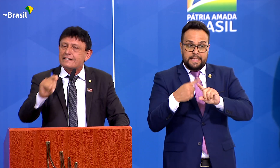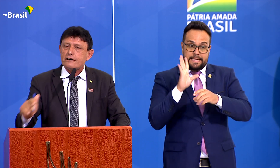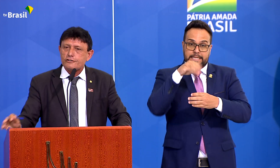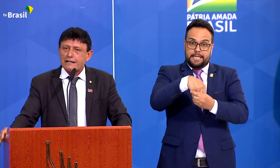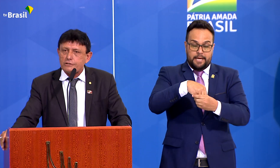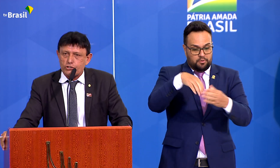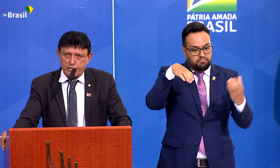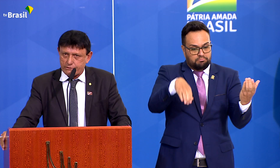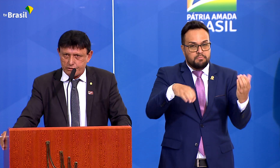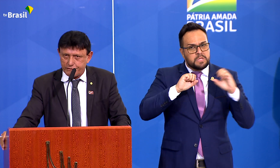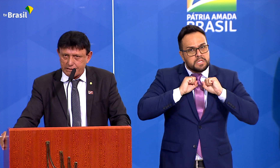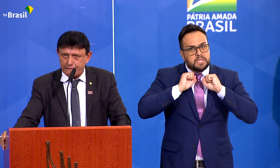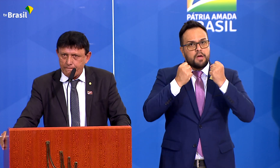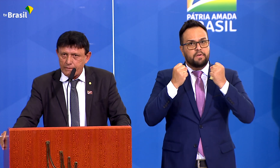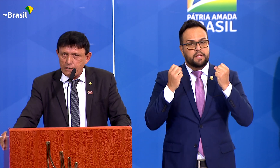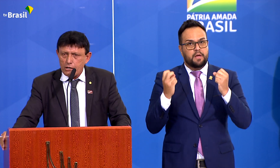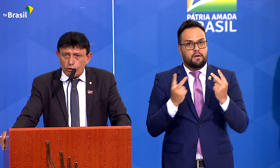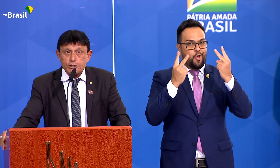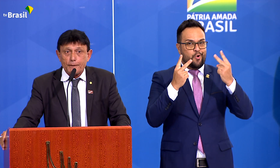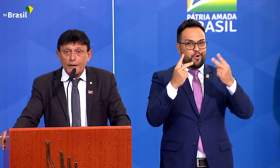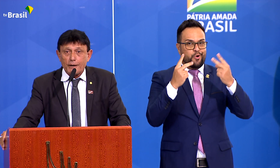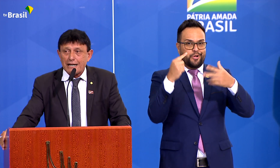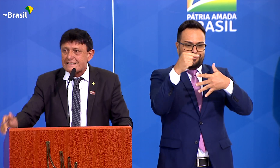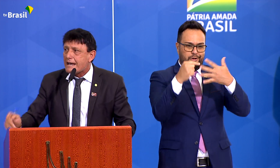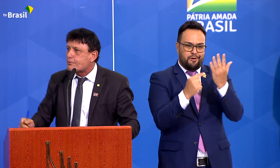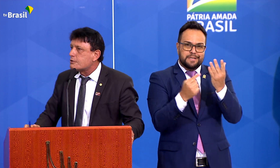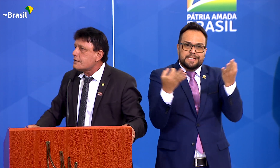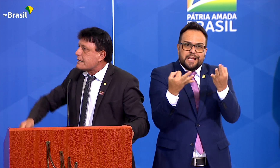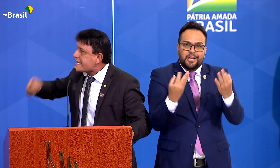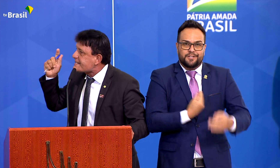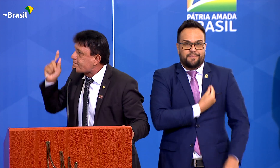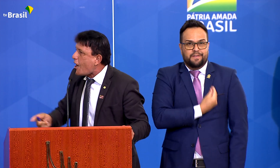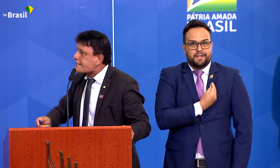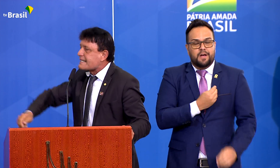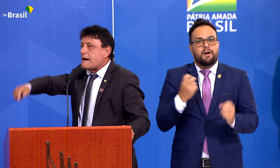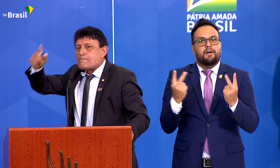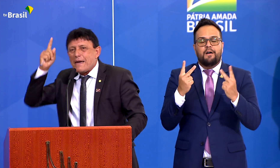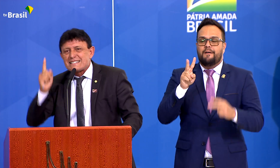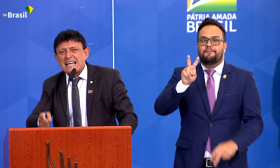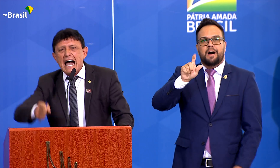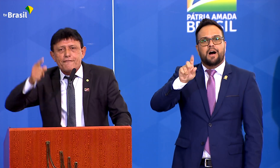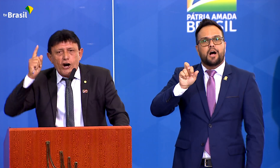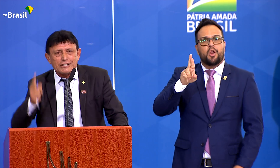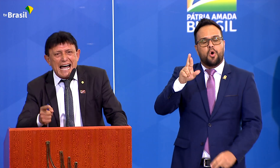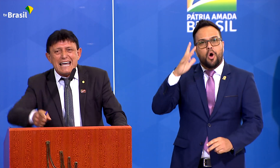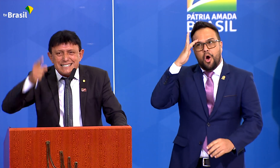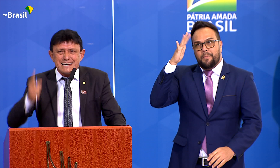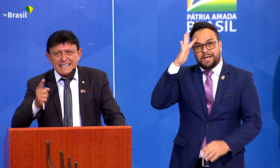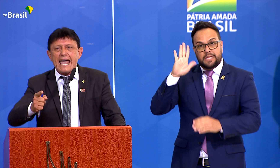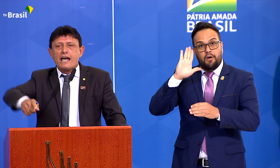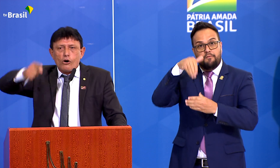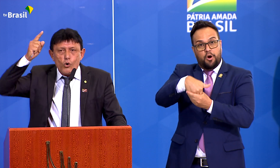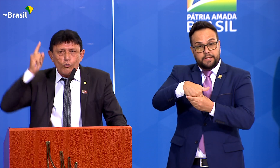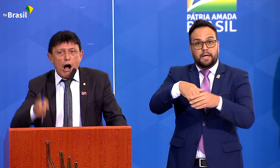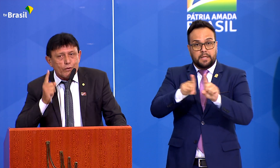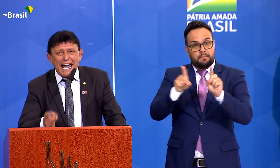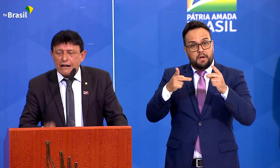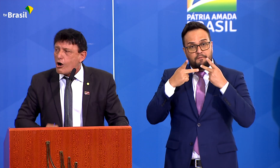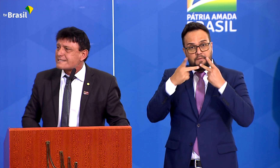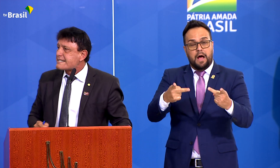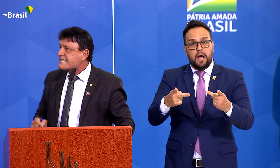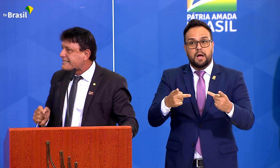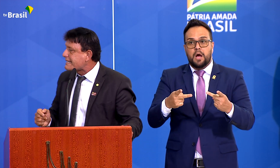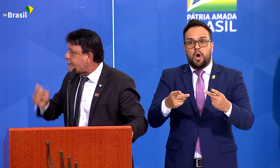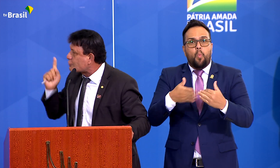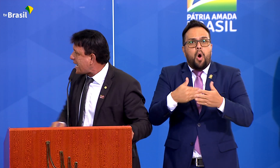a defender os valores corretos de vida hoje por exemplo que se possa pensar voltar e dizer o